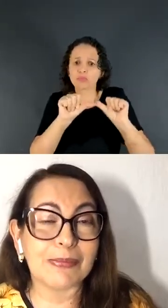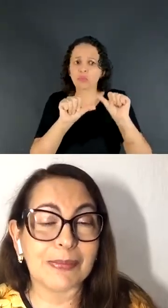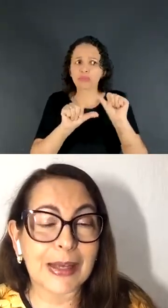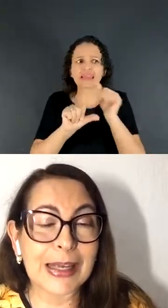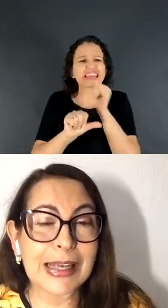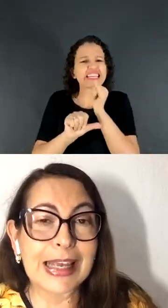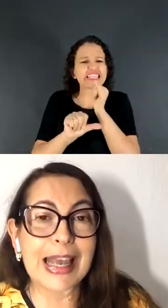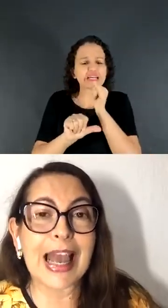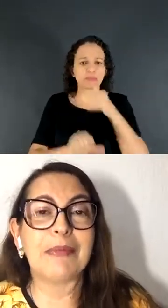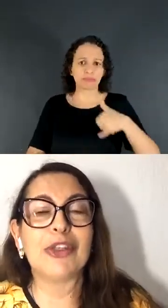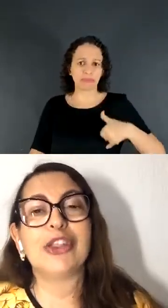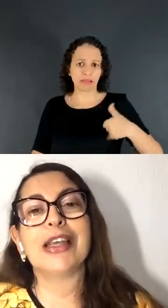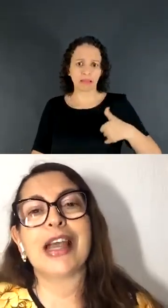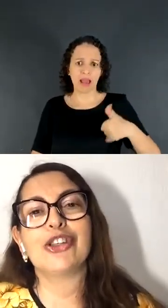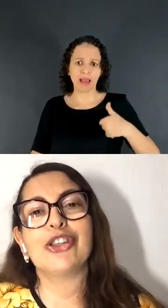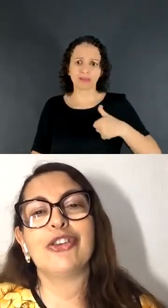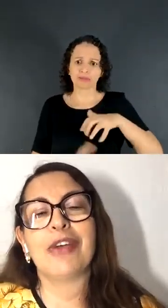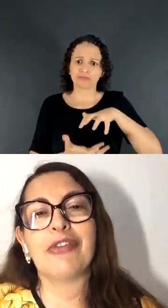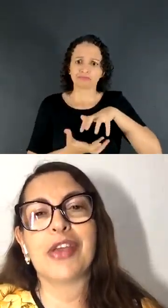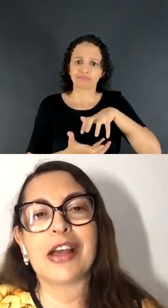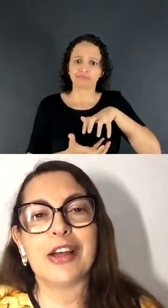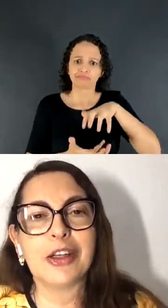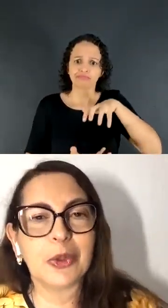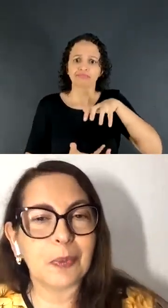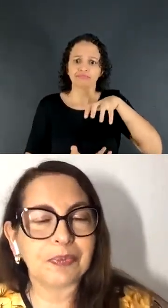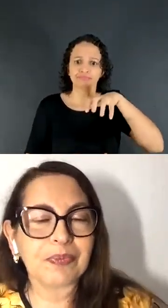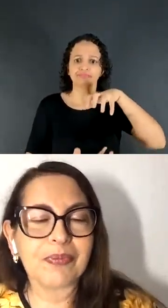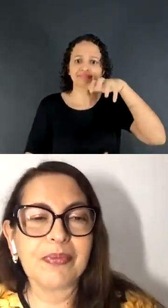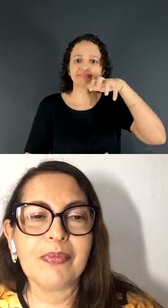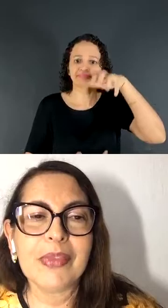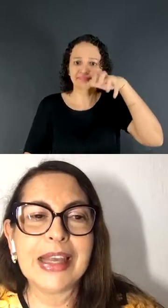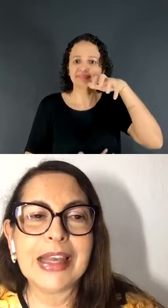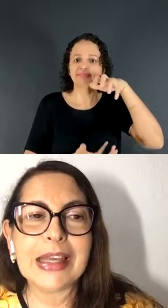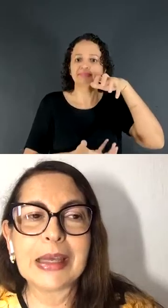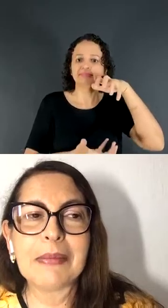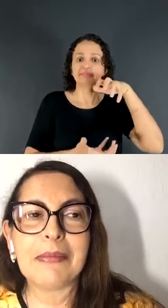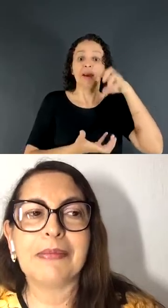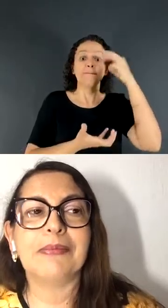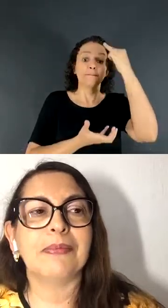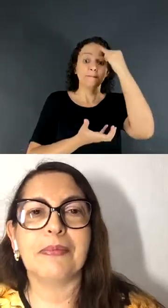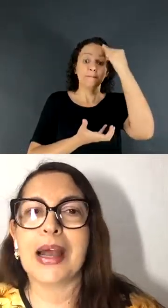idade, né? À medida que a gente vai ficando